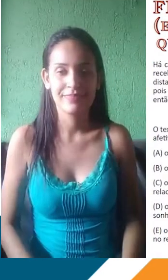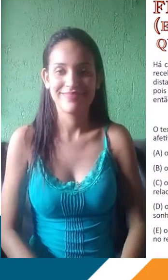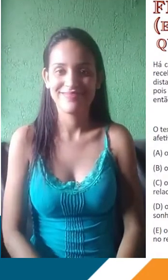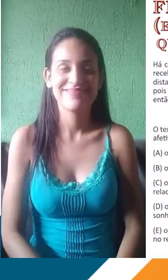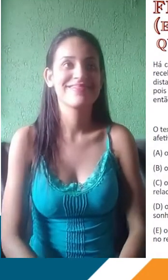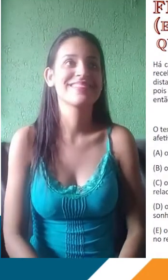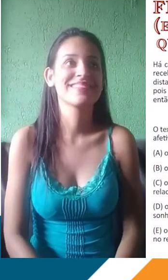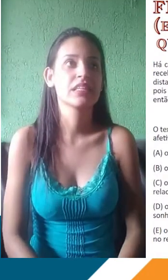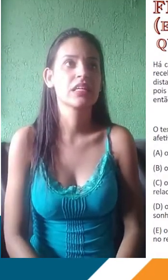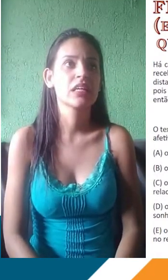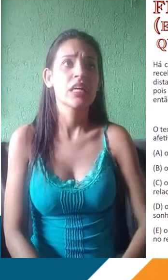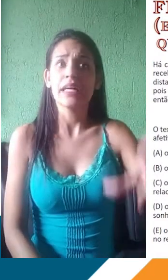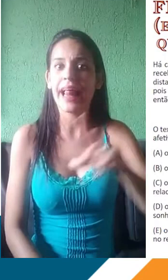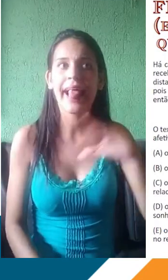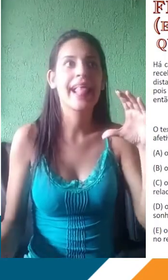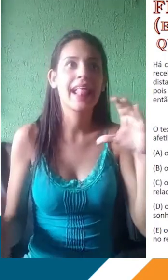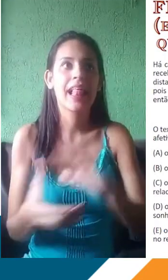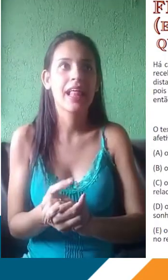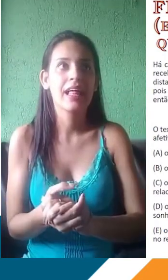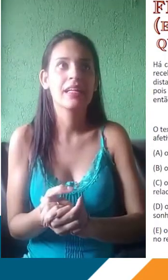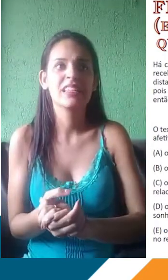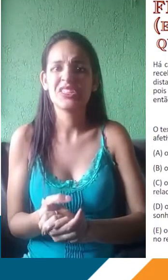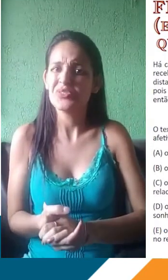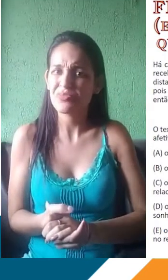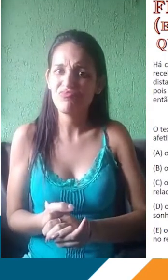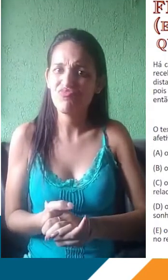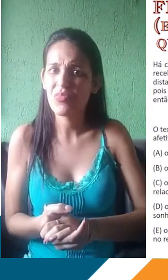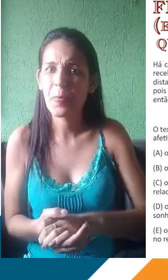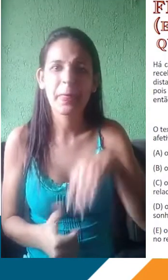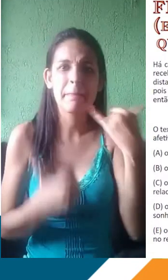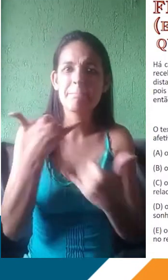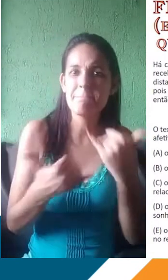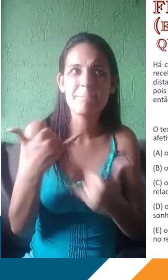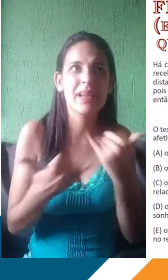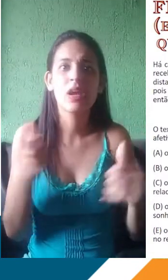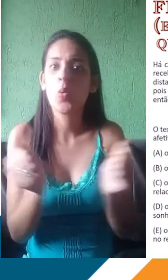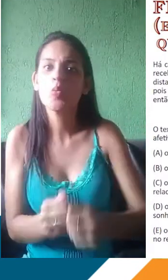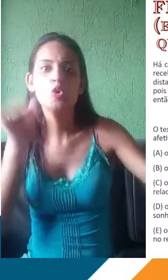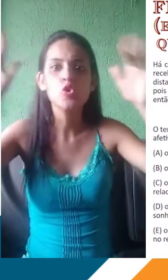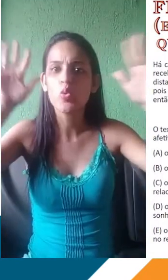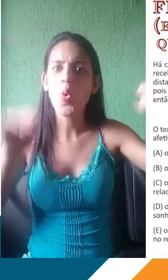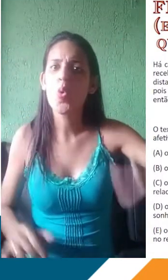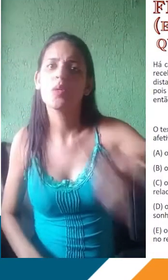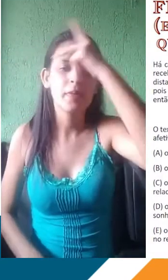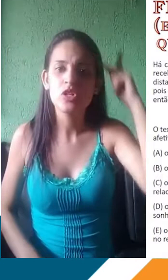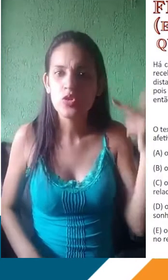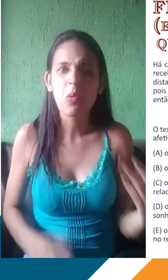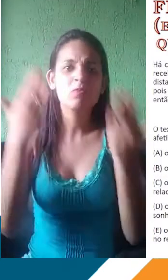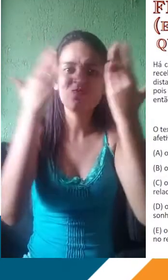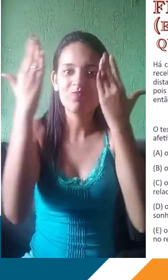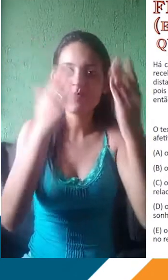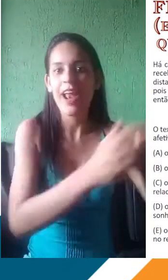se jogassem tênis. Ficam à espera do momento certo para a cortada. O jogo de tênis é assim. Recebe-se o sonho